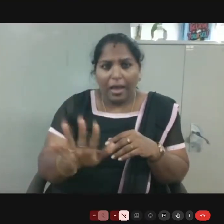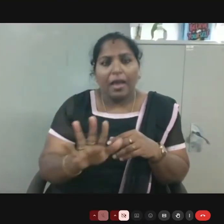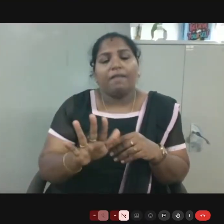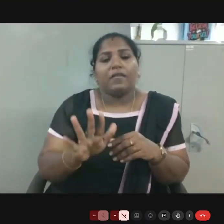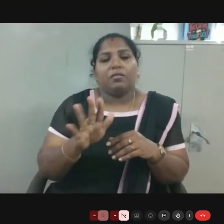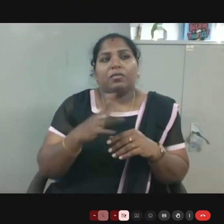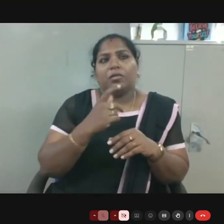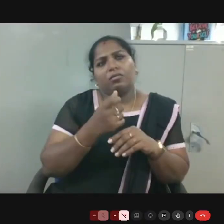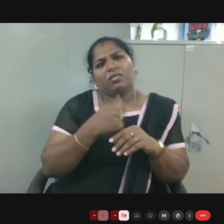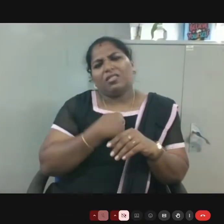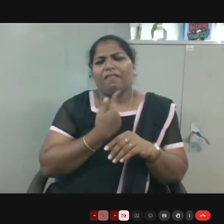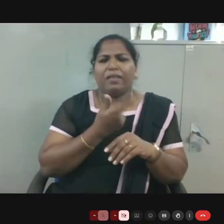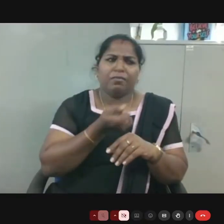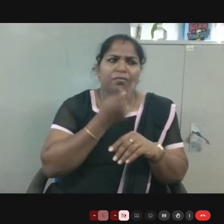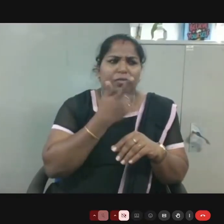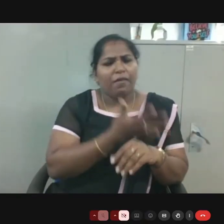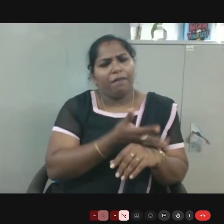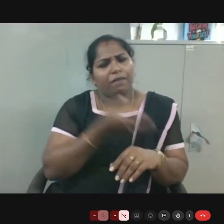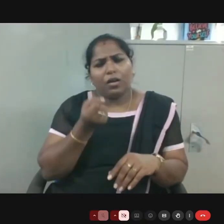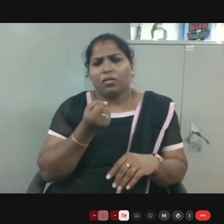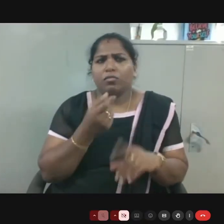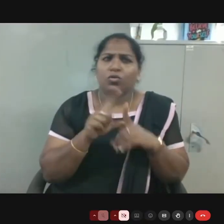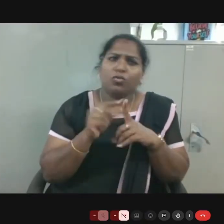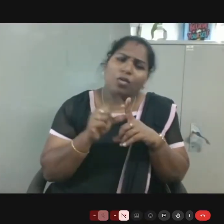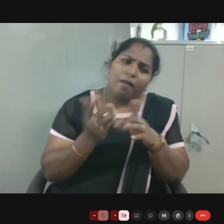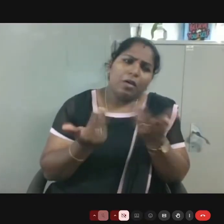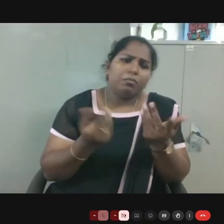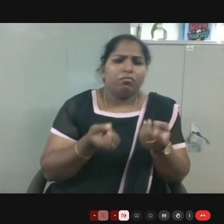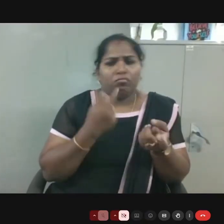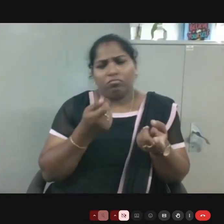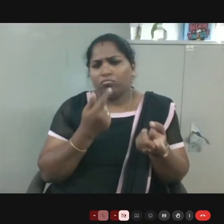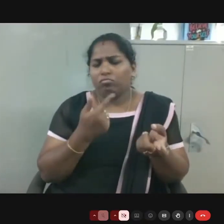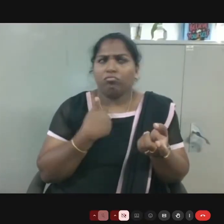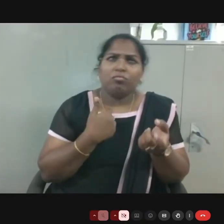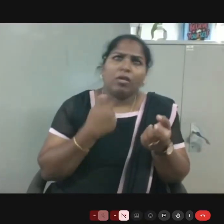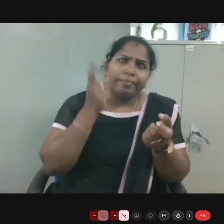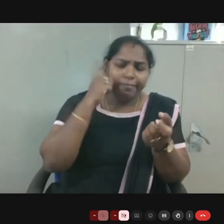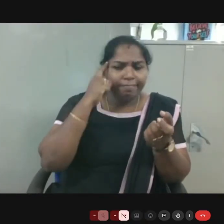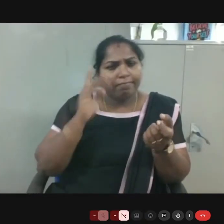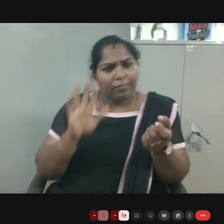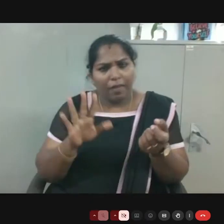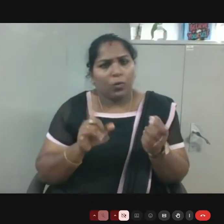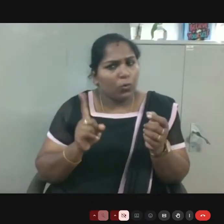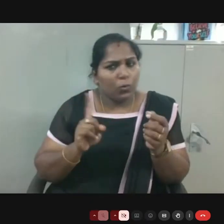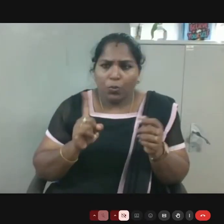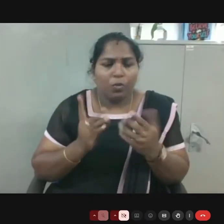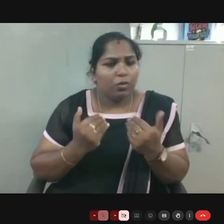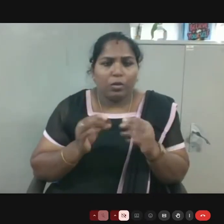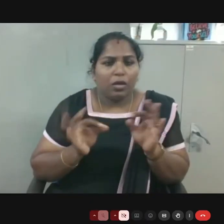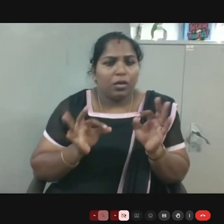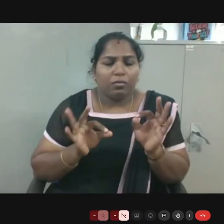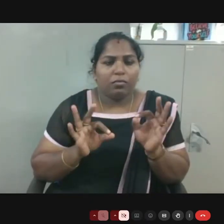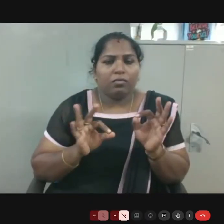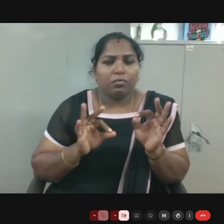നടക്കുന്ന കാര്യമല്ല. ഇപ്പൊ നമുക്ക് മരുന്നുകൾ അവിടെ പോയി ആ ട്രയലിനെ നമ്മൾ ബാധിച്ച് ചേർന്നിട്ട്